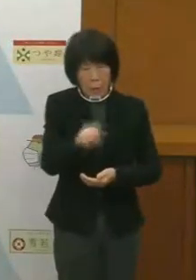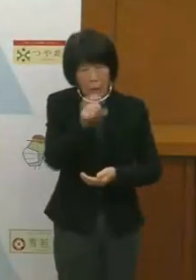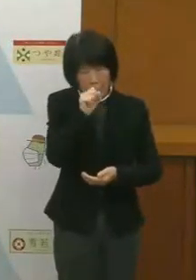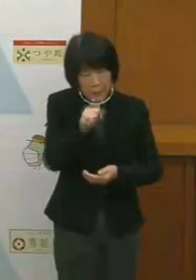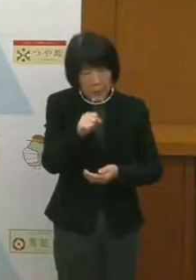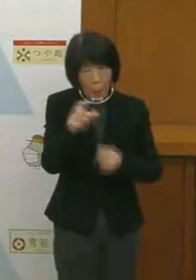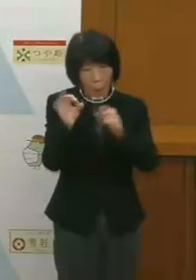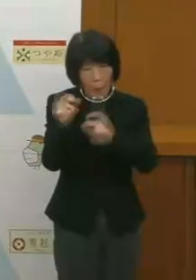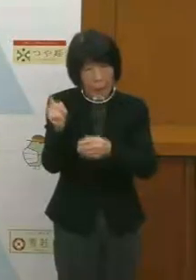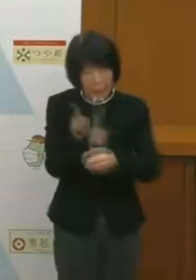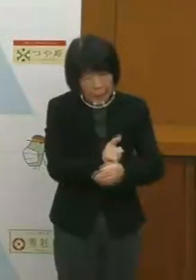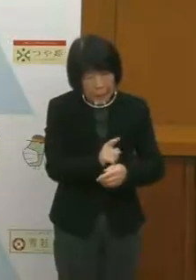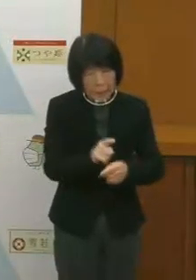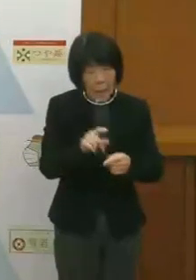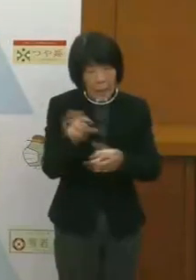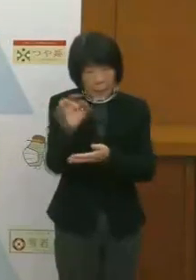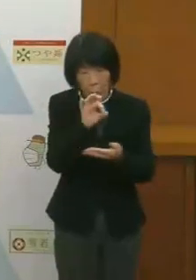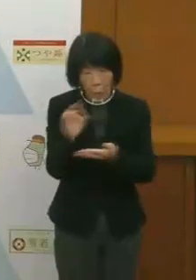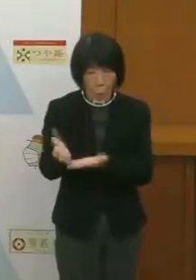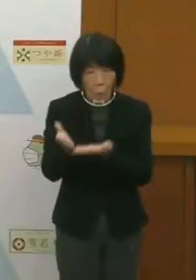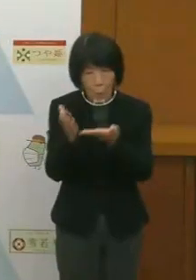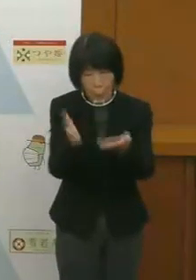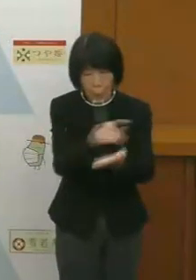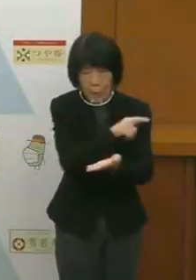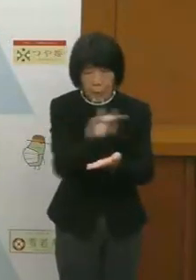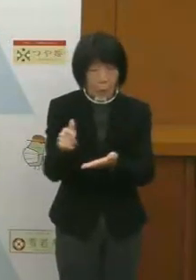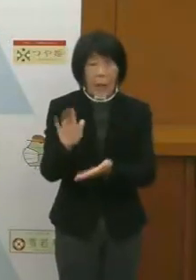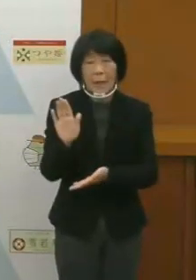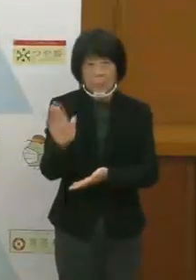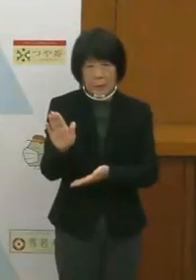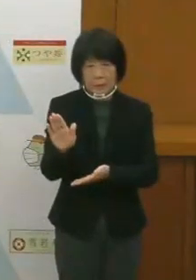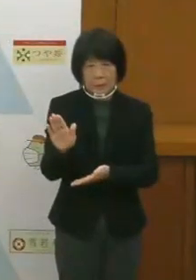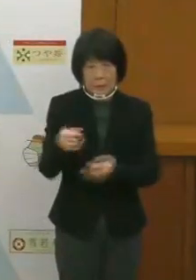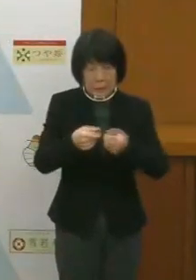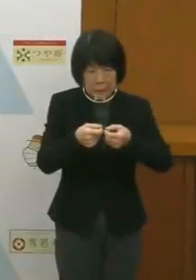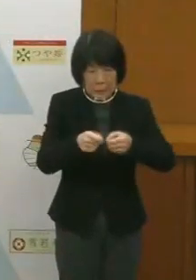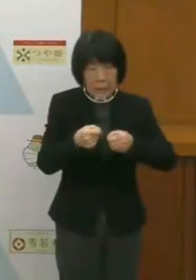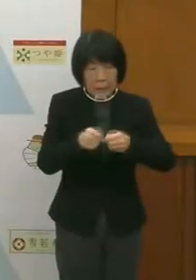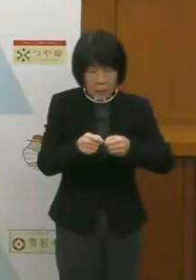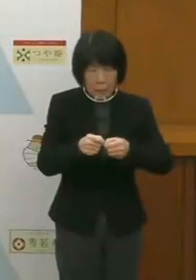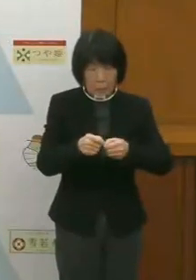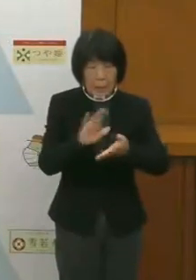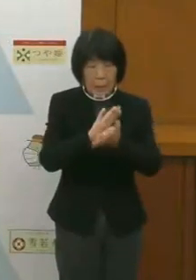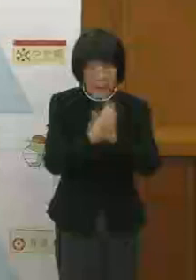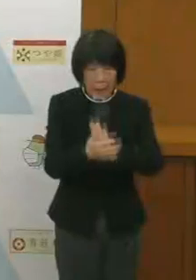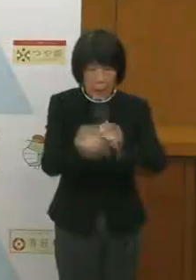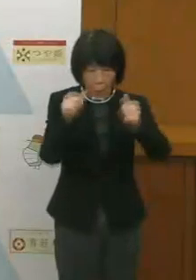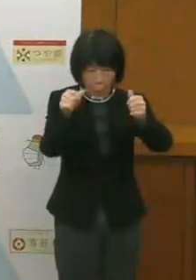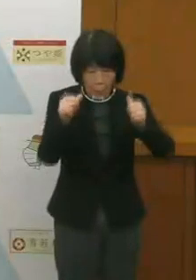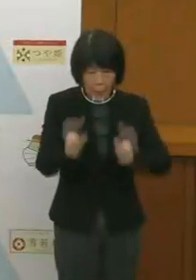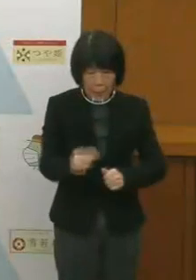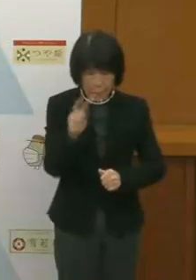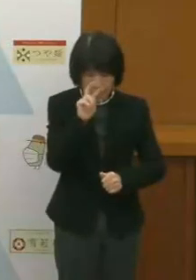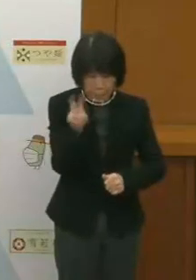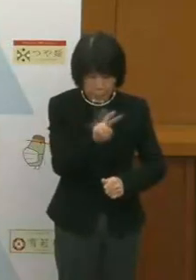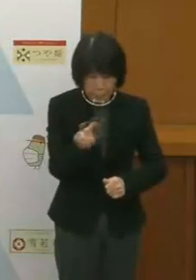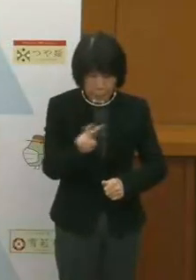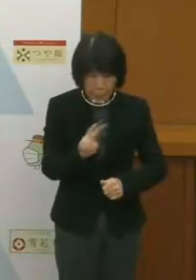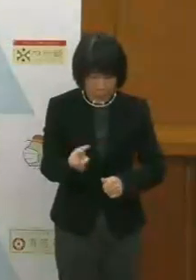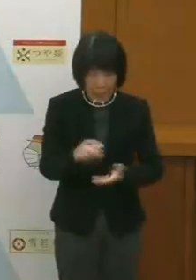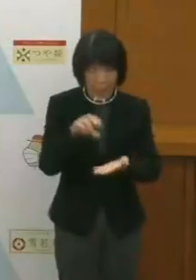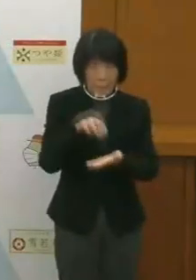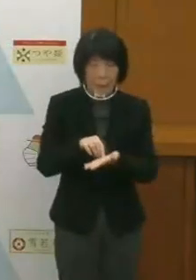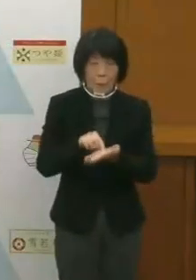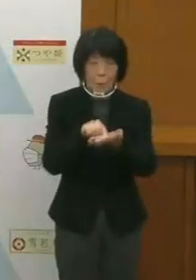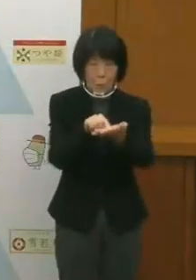典やサービスがご用意されております。詳しくは県のホームページをご覧いただくか、免